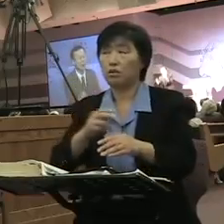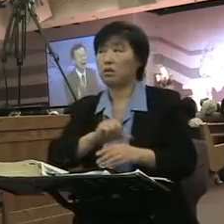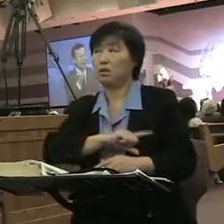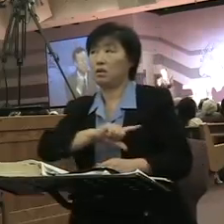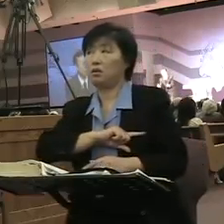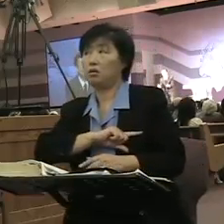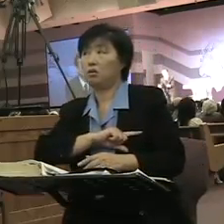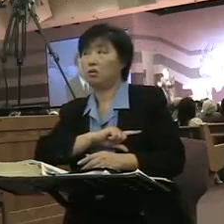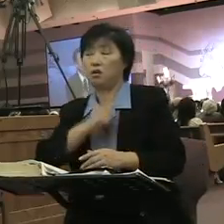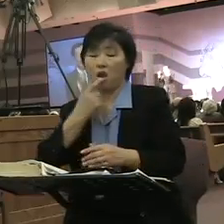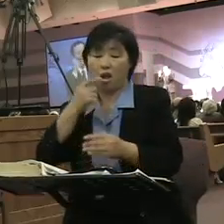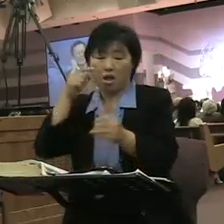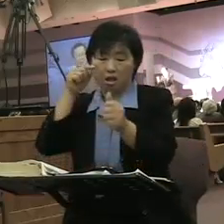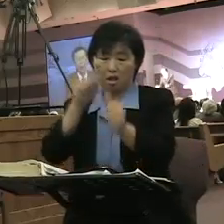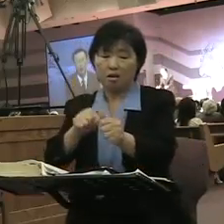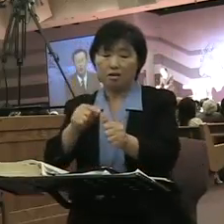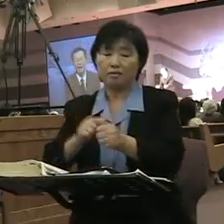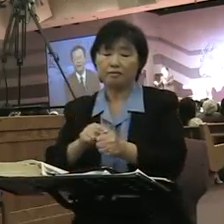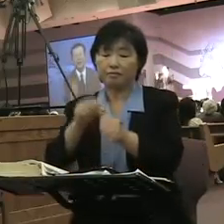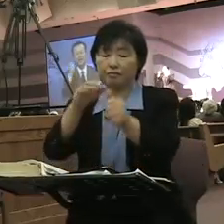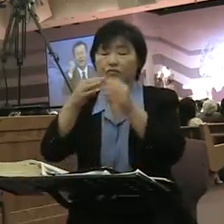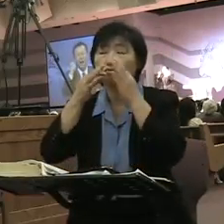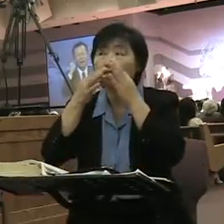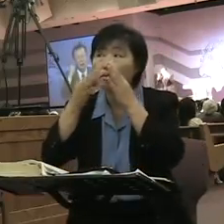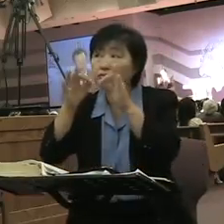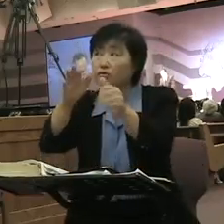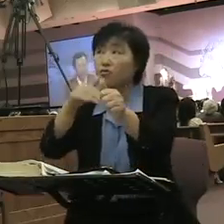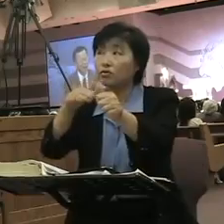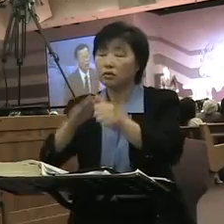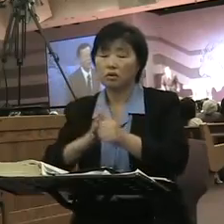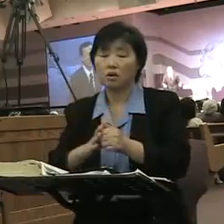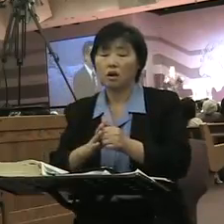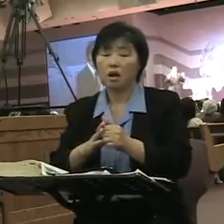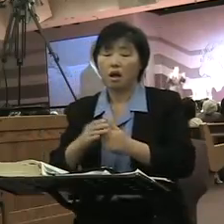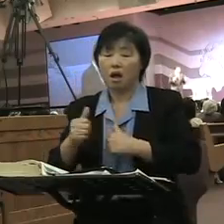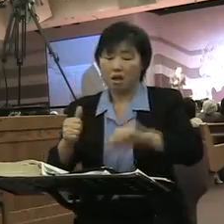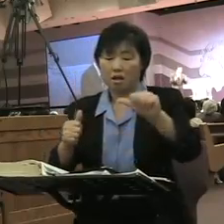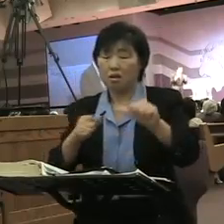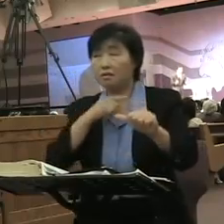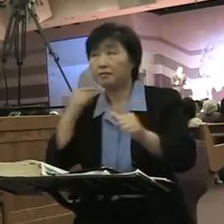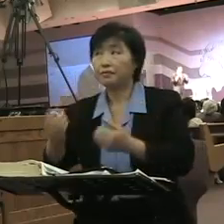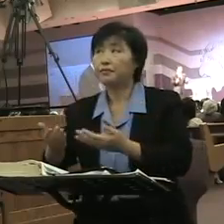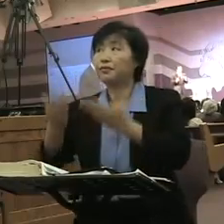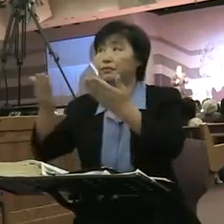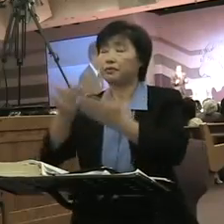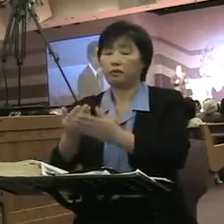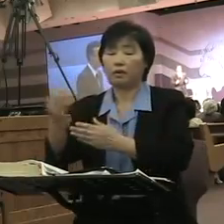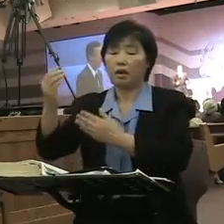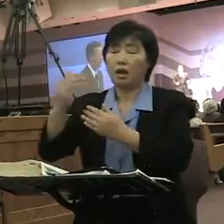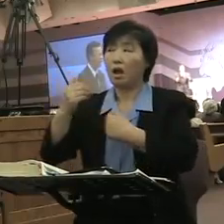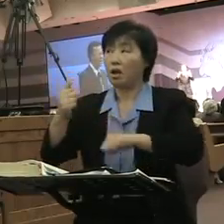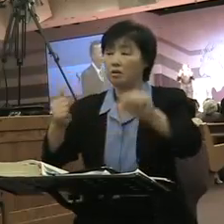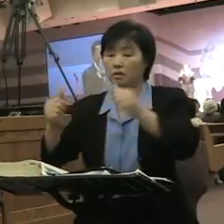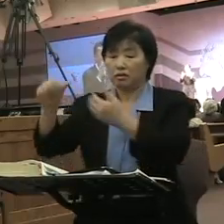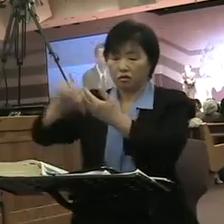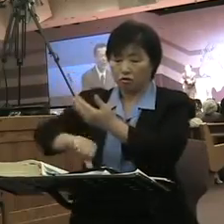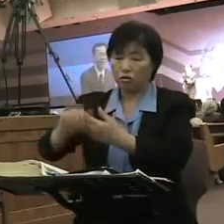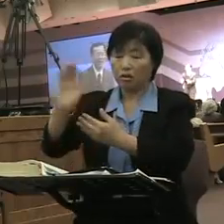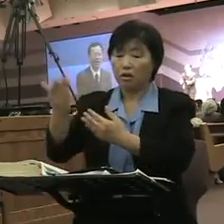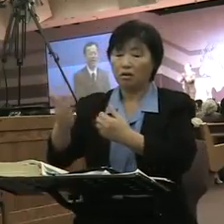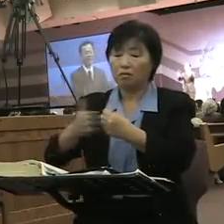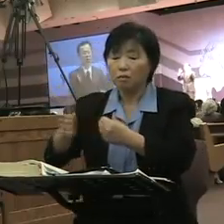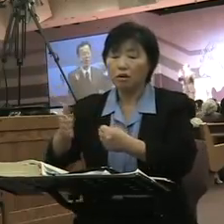이름을 지명하여 부르사 내가 이 영혼을 위하여 내 아들을 희생하고 내 아들이 대신 저주가 됨으로 말미암아 이